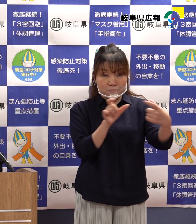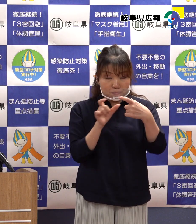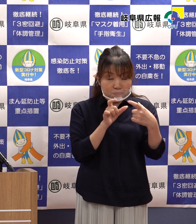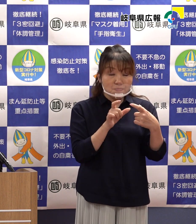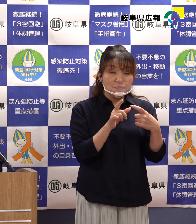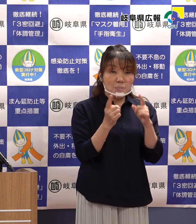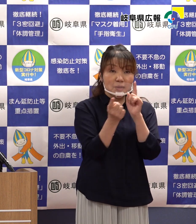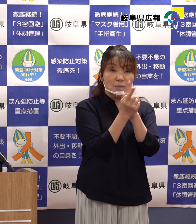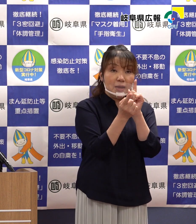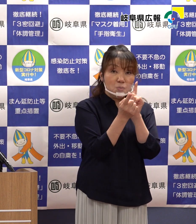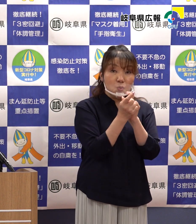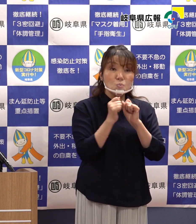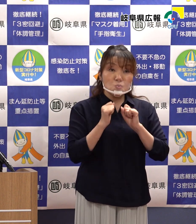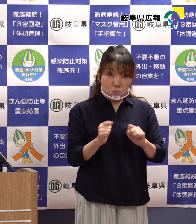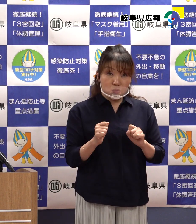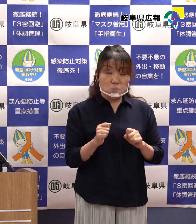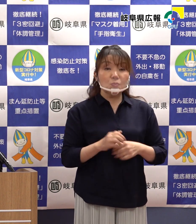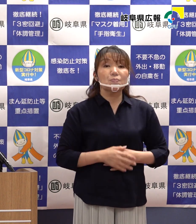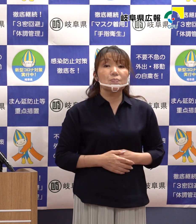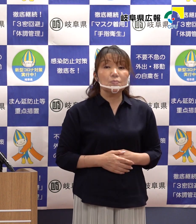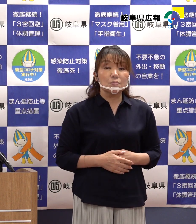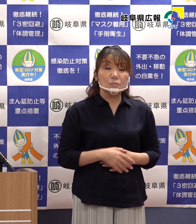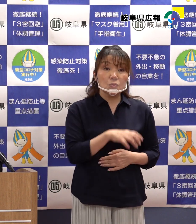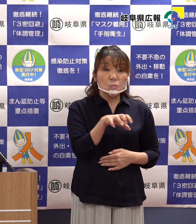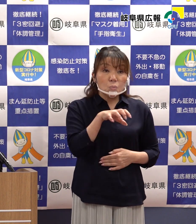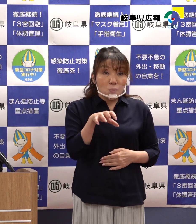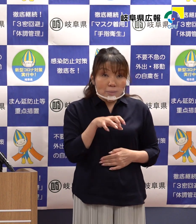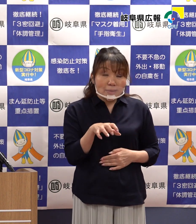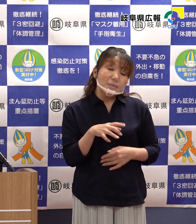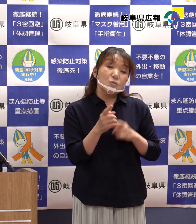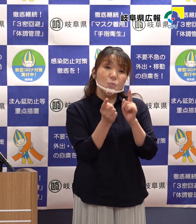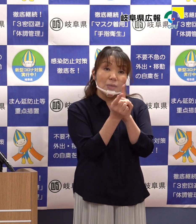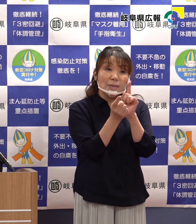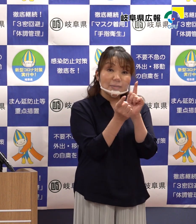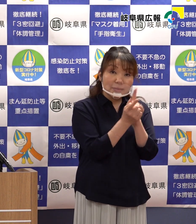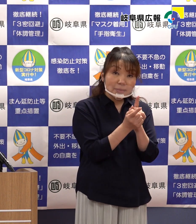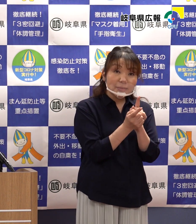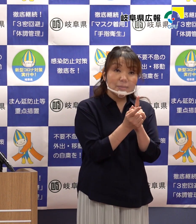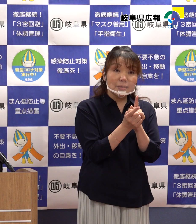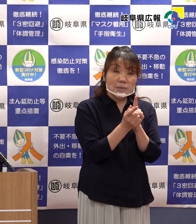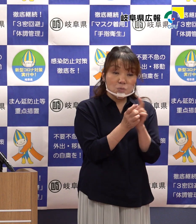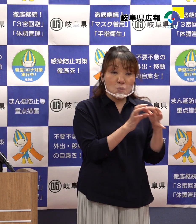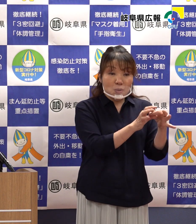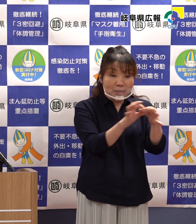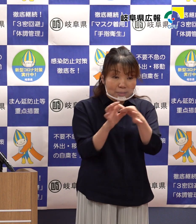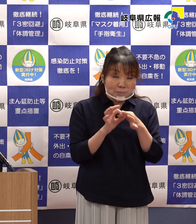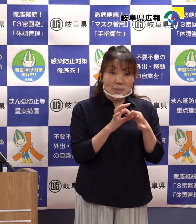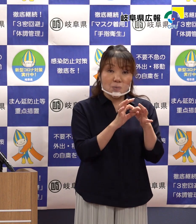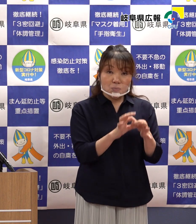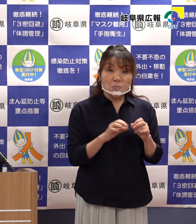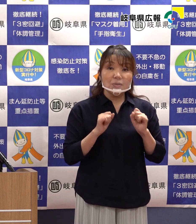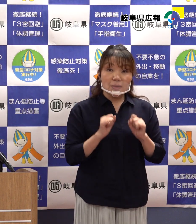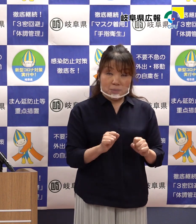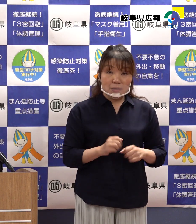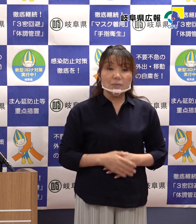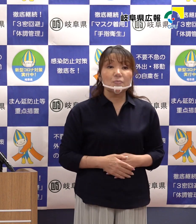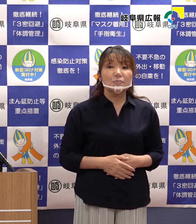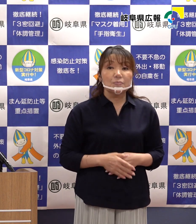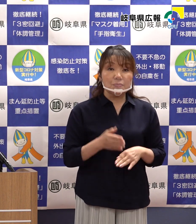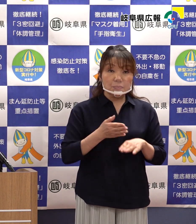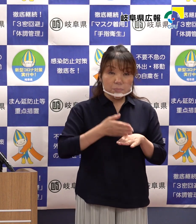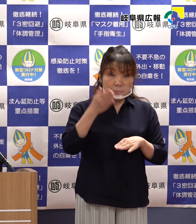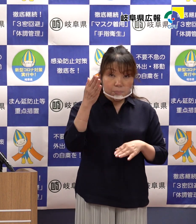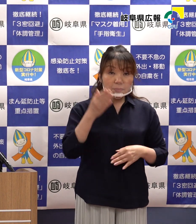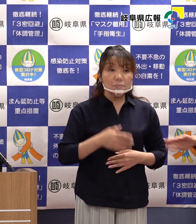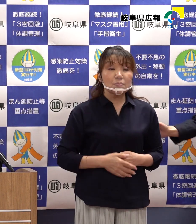対処されるというふうに承知しております。そこら辺の対策も連携を取りながらやっております。 ありがとうございます